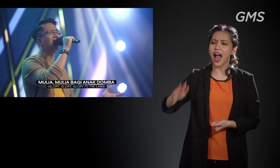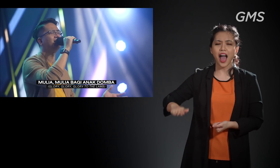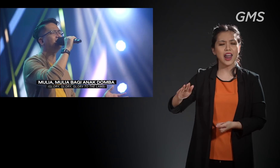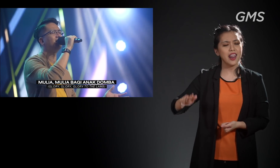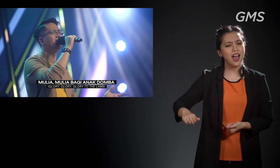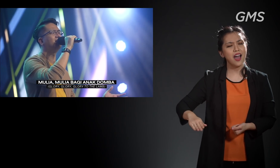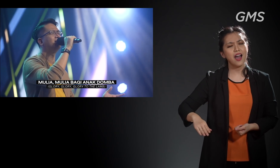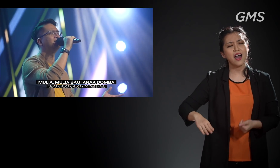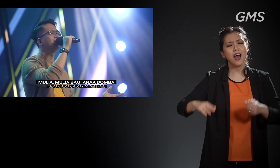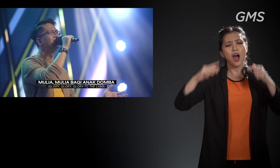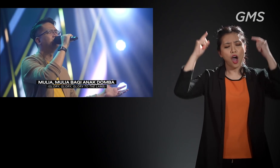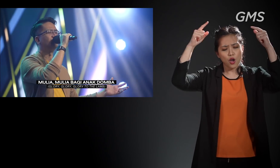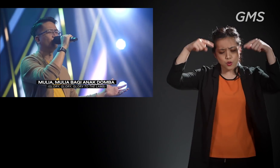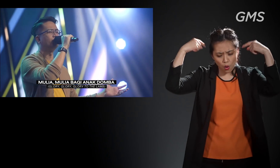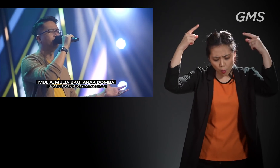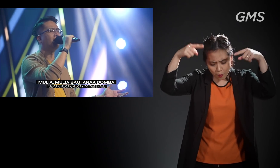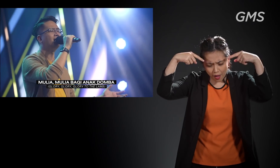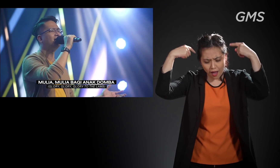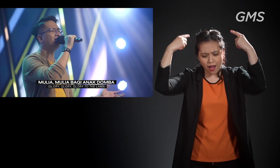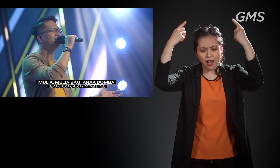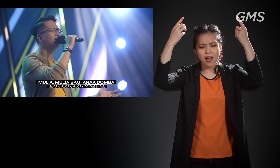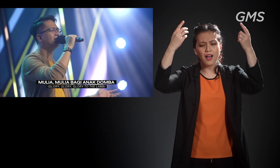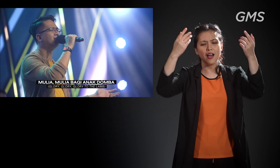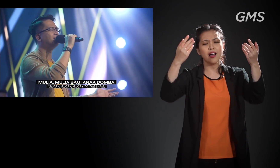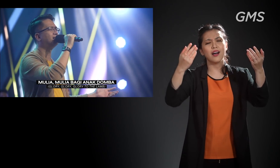bagi anak domba.